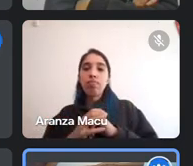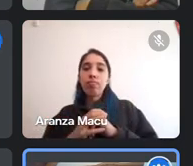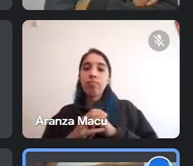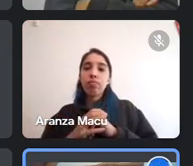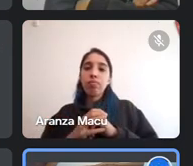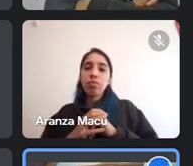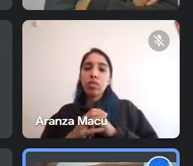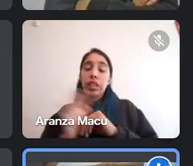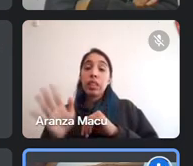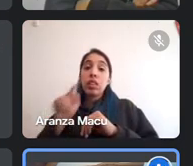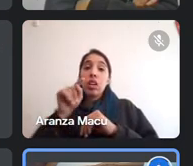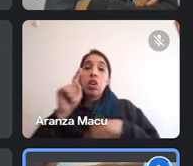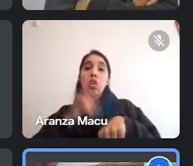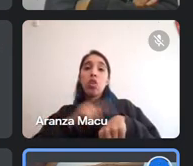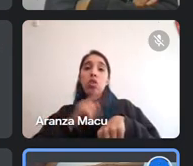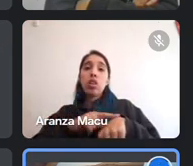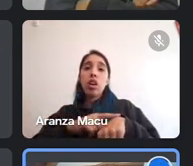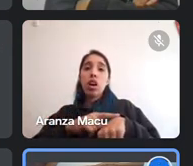10,